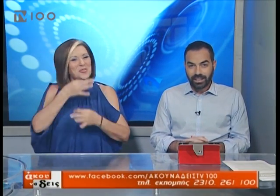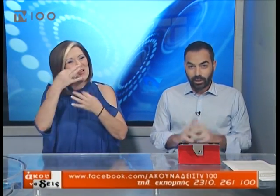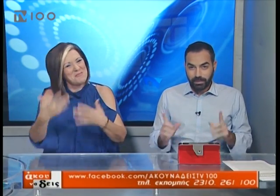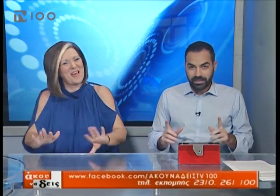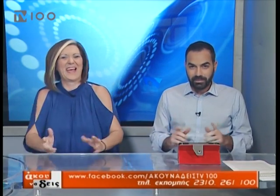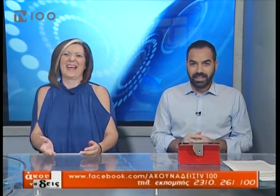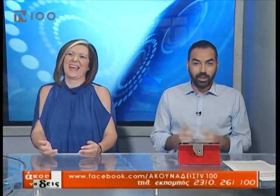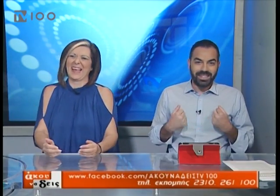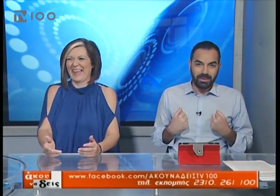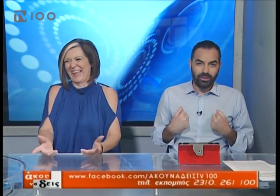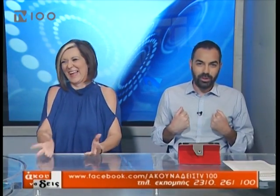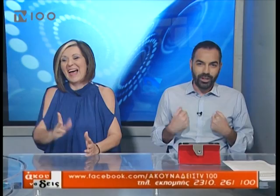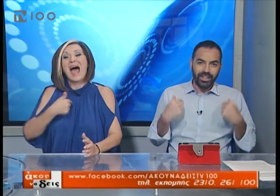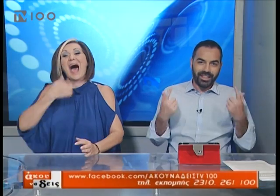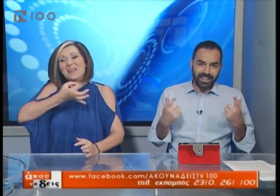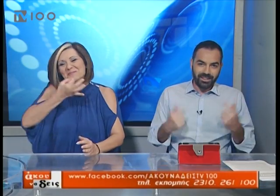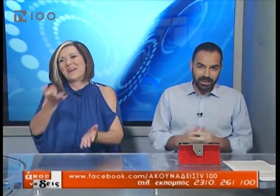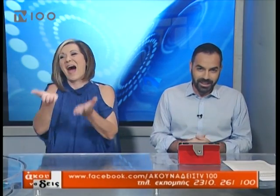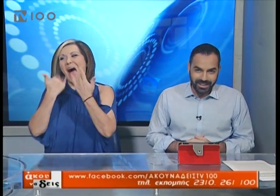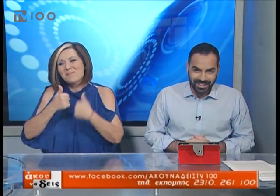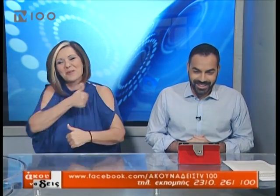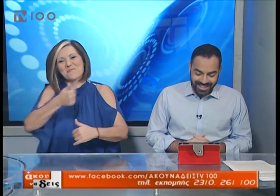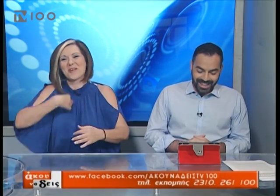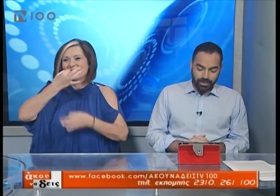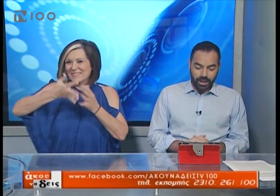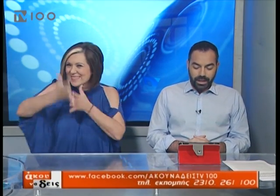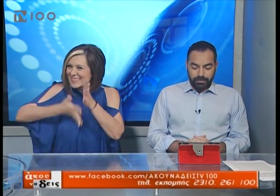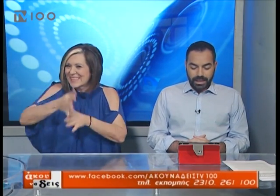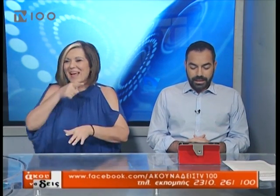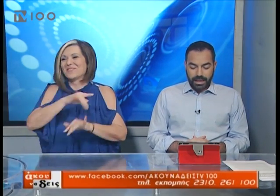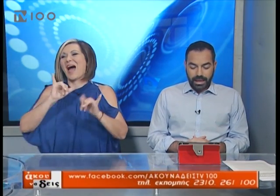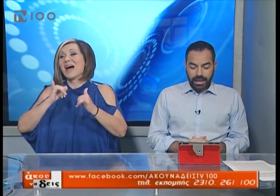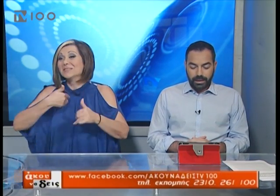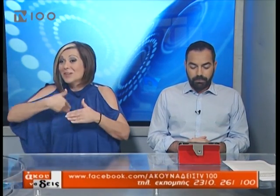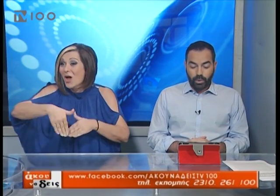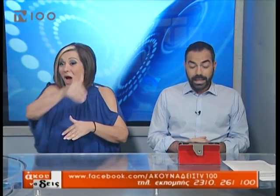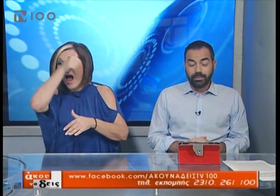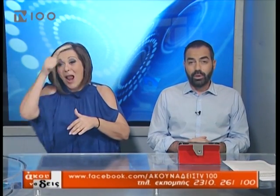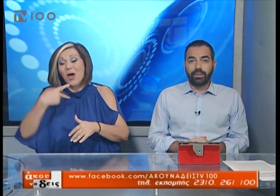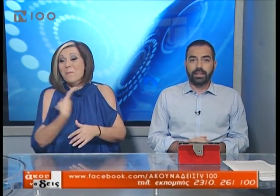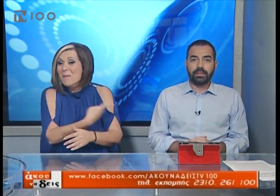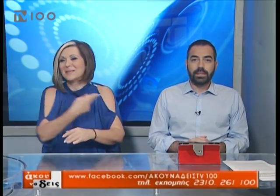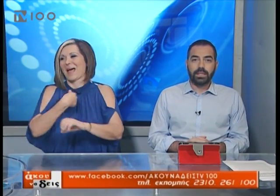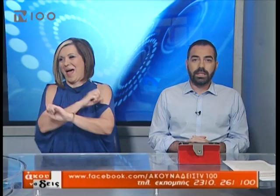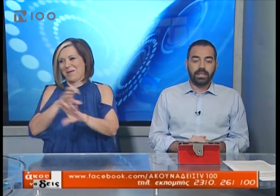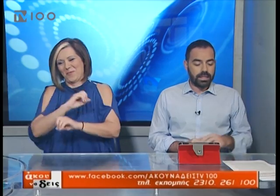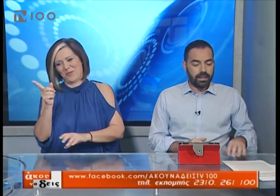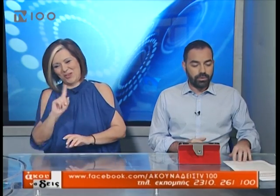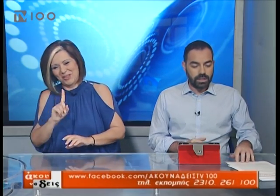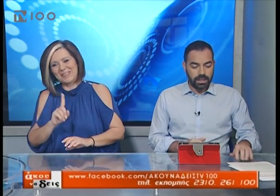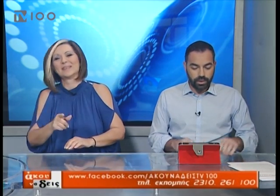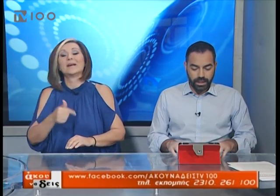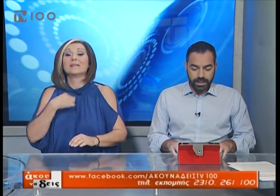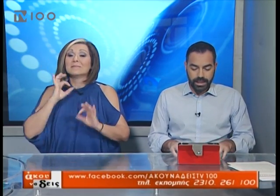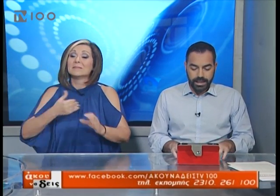είναι, το είπες. Δεν το είπες εμάς όμως, για να ξέρουμε την αντίδραση. Λοιπόν, με την πολύτιμη βοήθεια της συναδέλφου